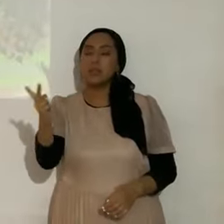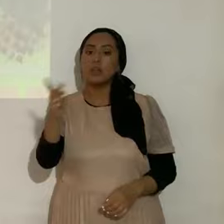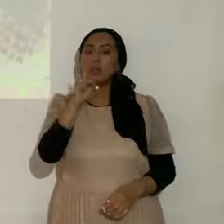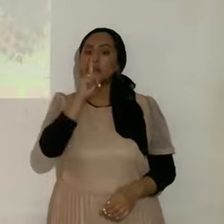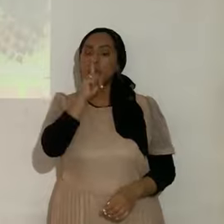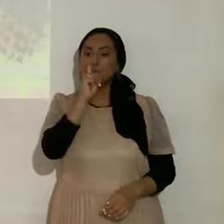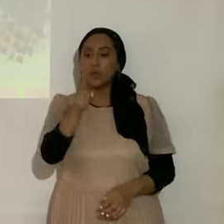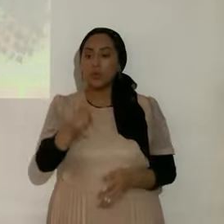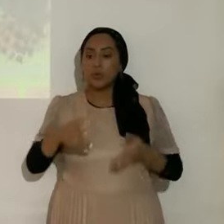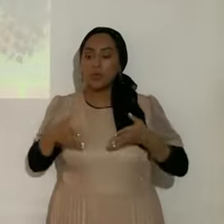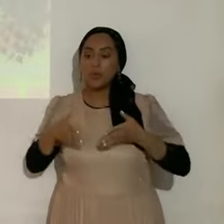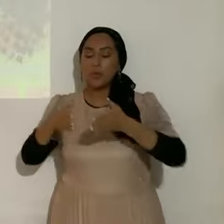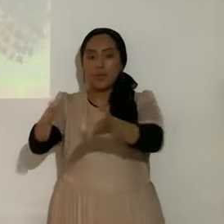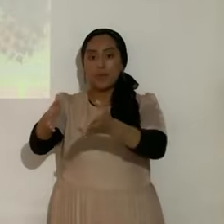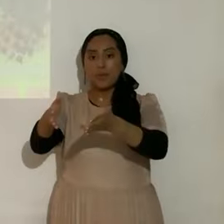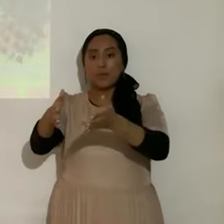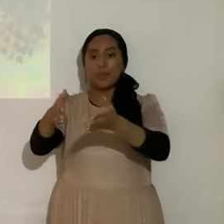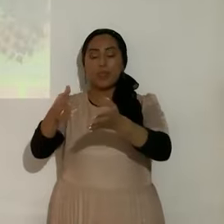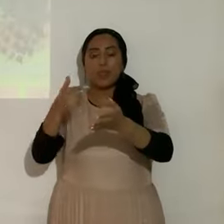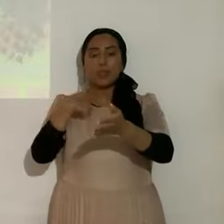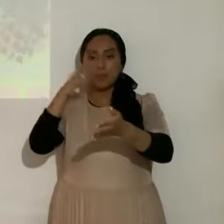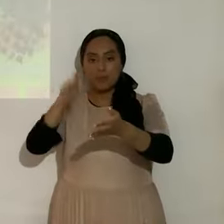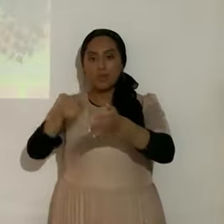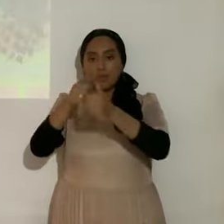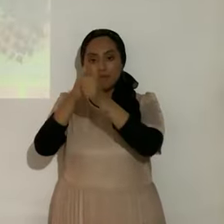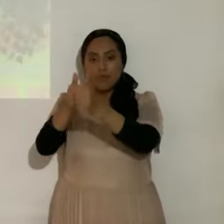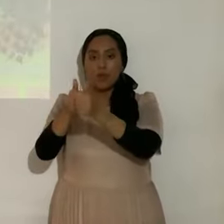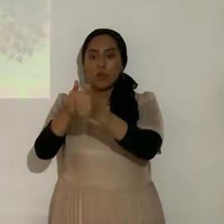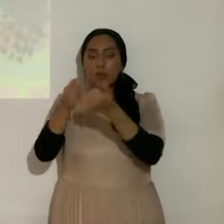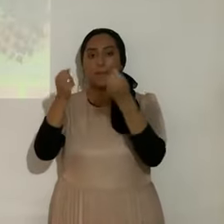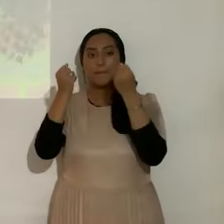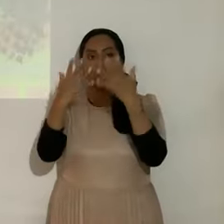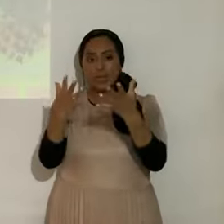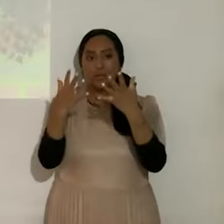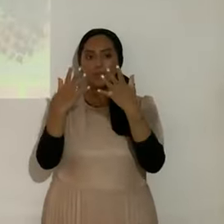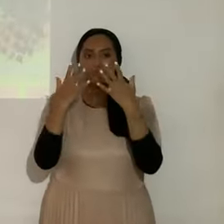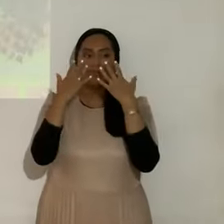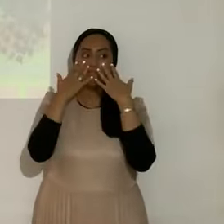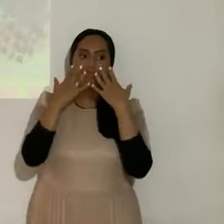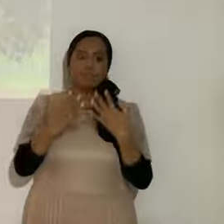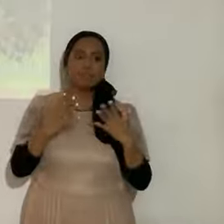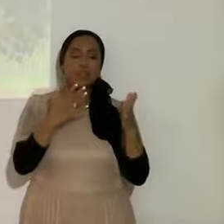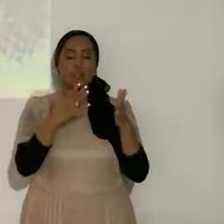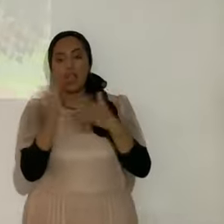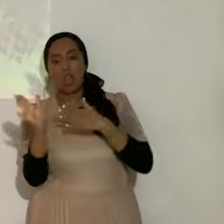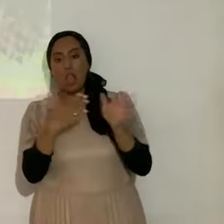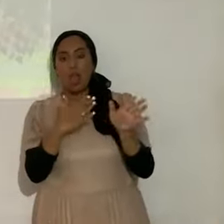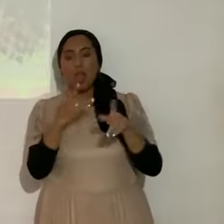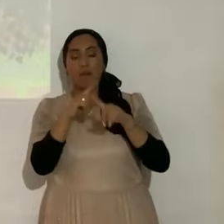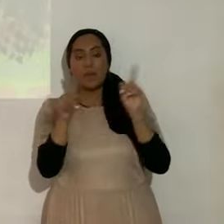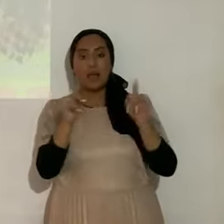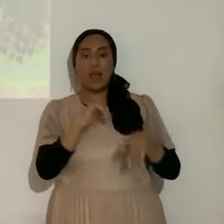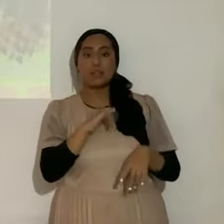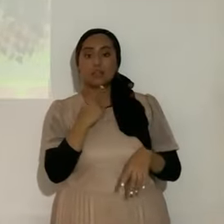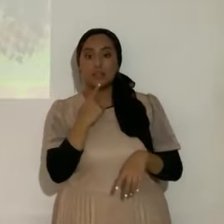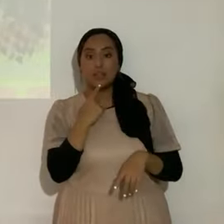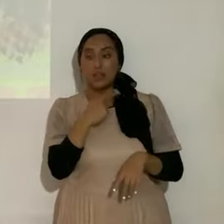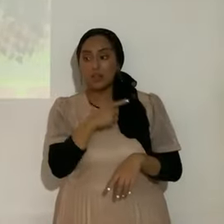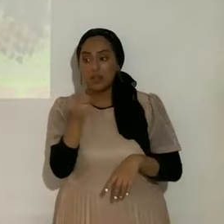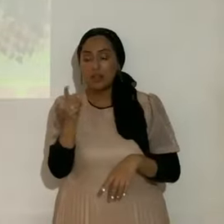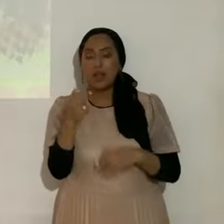el camino, la dirección que tenemos que seguir. Muchos lamentablemente se están desviando, pero como lo dije hace un momento,